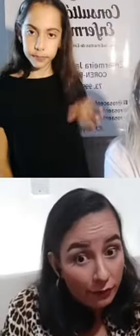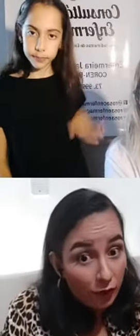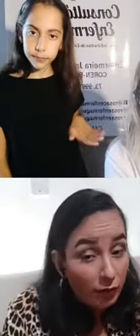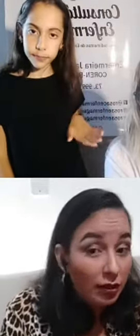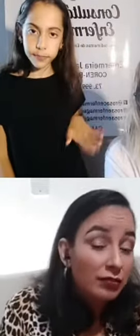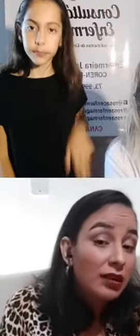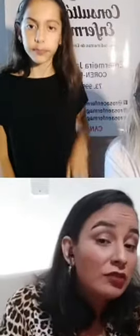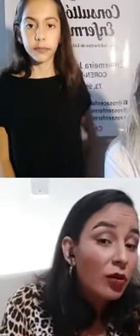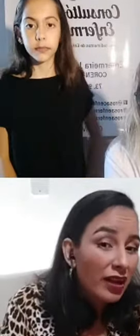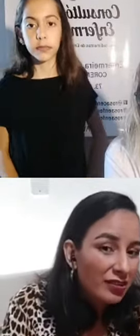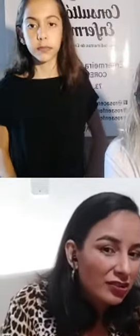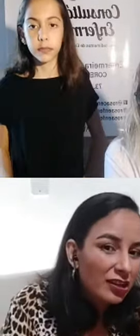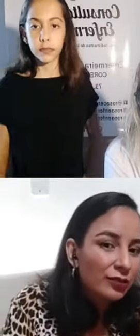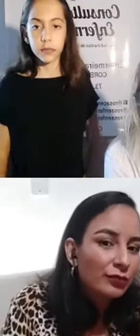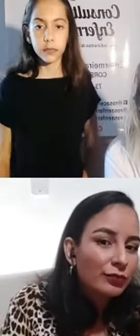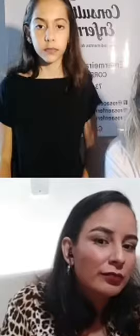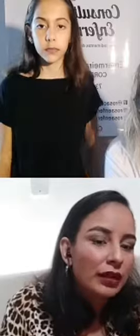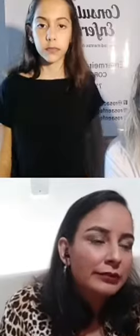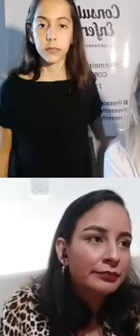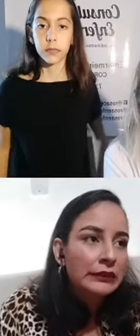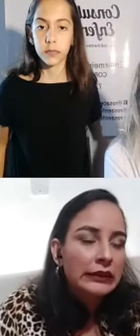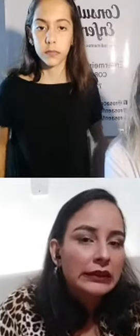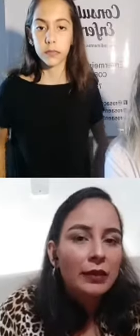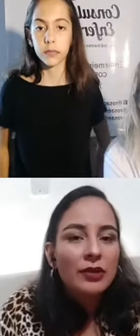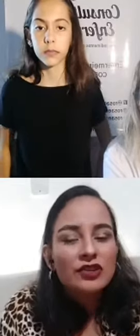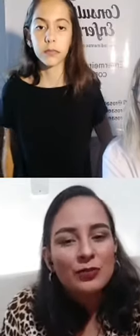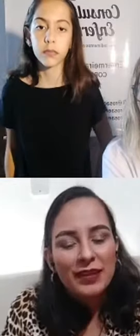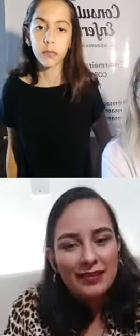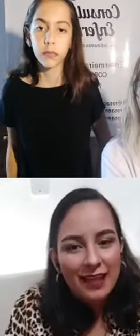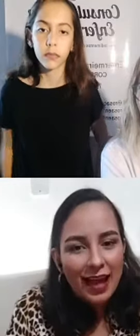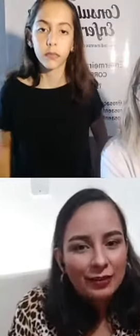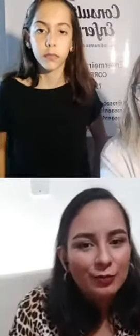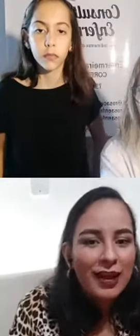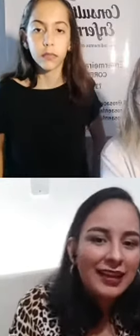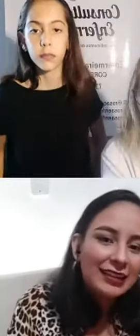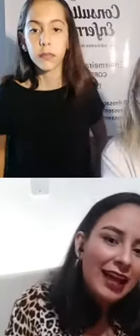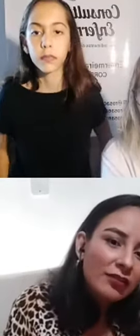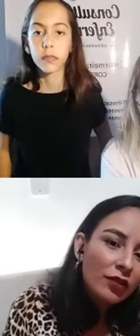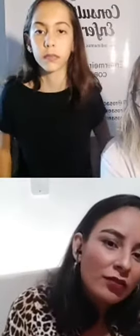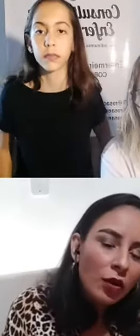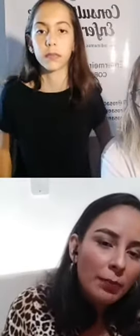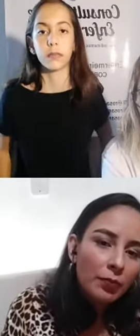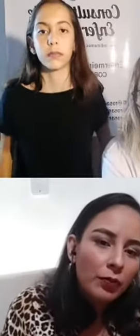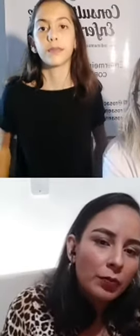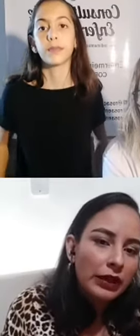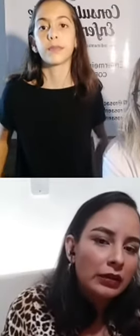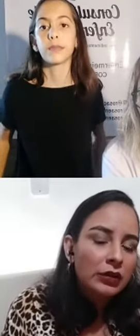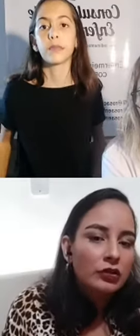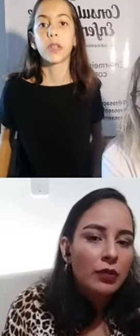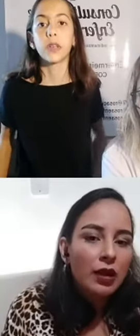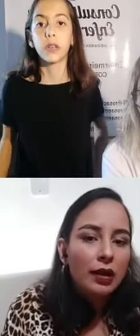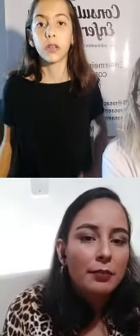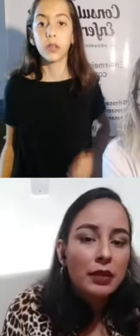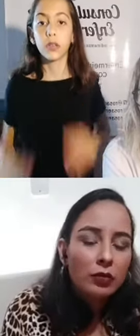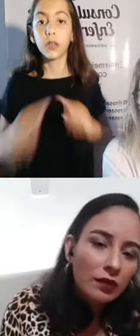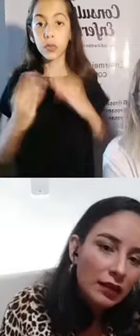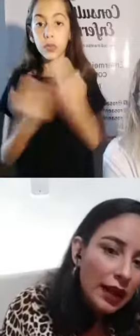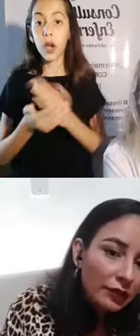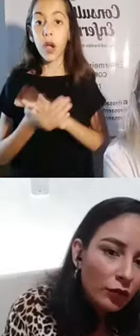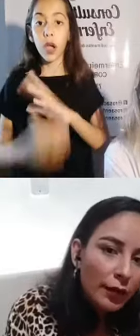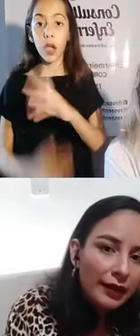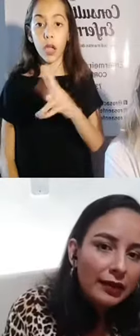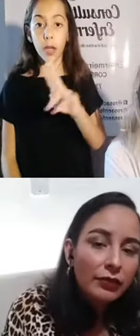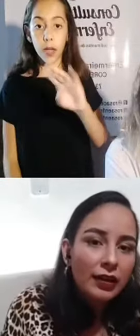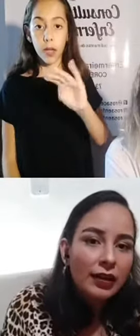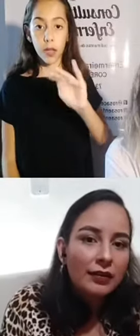qualquer forma, nem de qualquer jeito, né? Então, a gente pensar numa realidade de uma escola pública, de uma microcidade